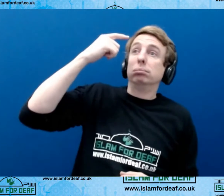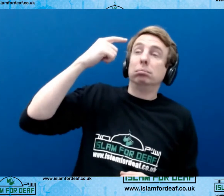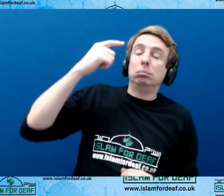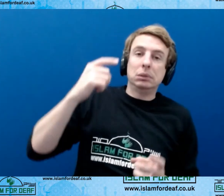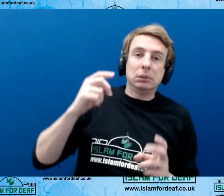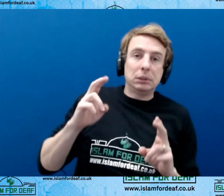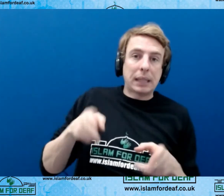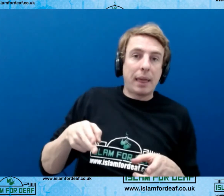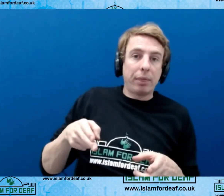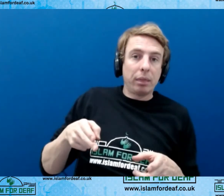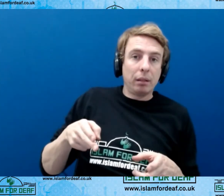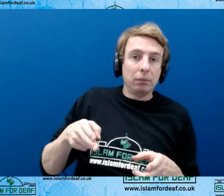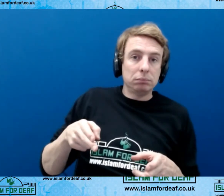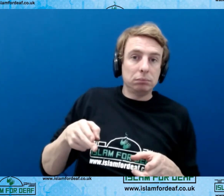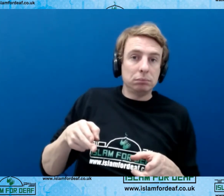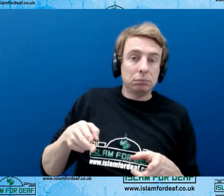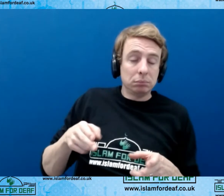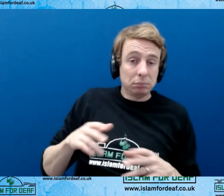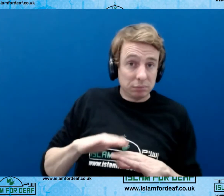وقيل